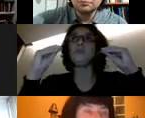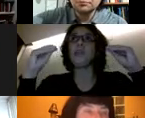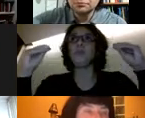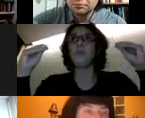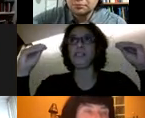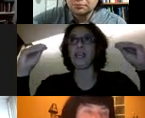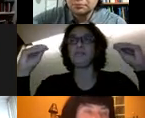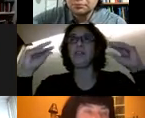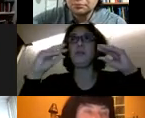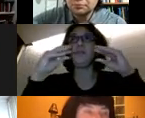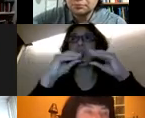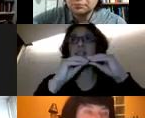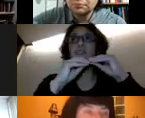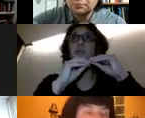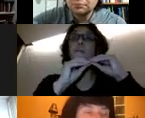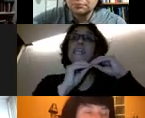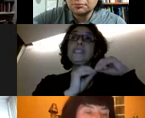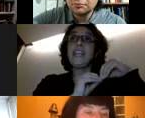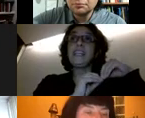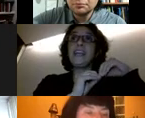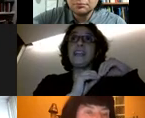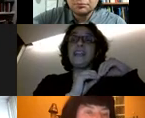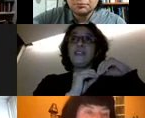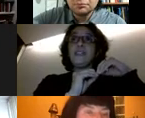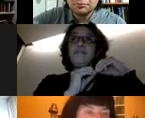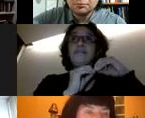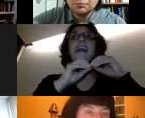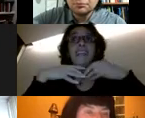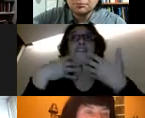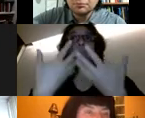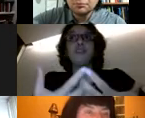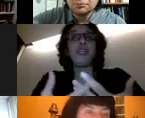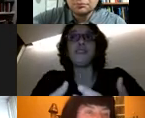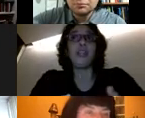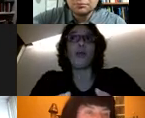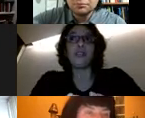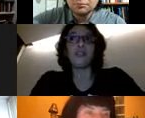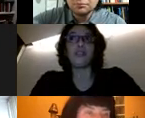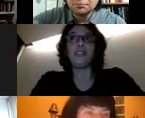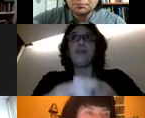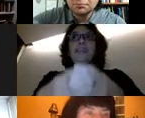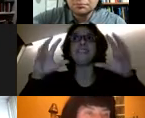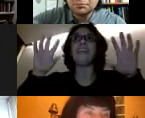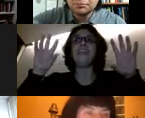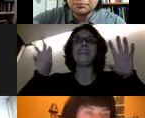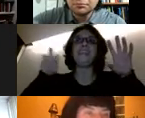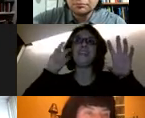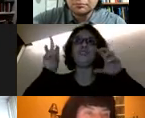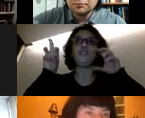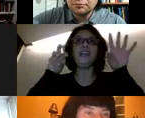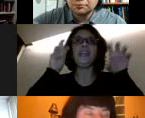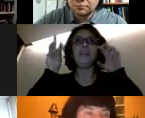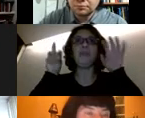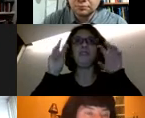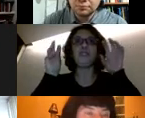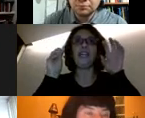la cláusula completa. Por lo tanto, pareciera que la relación hace el efecto que hace en cualquier otro sistema, que es